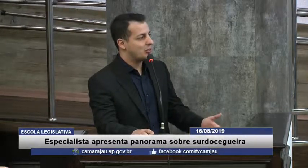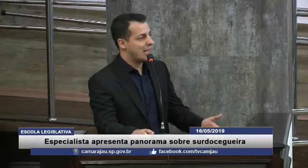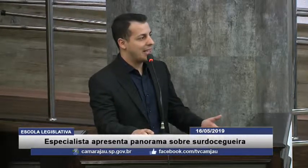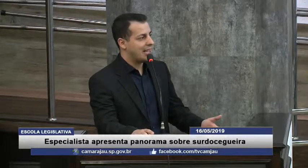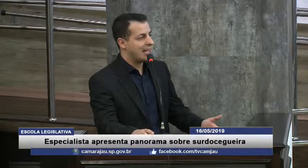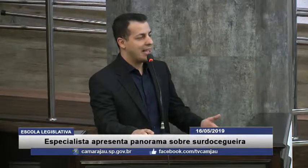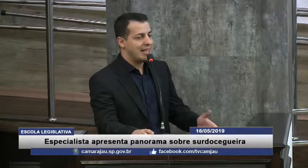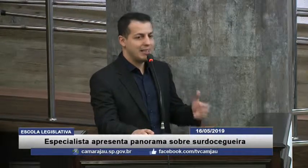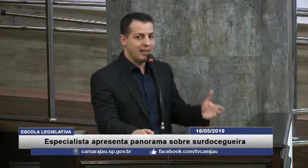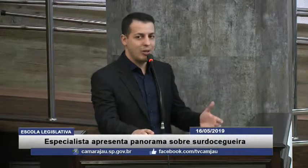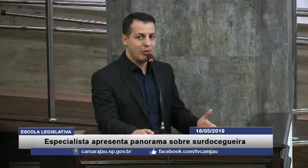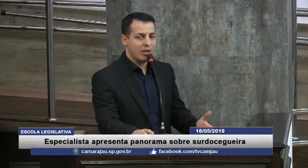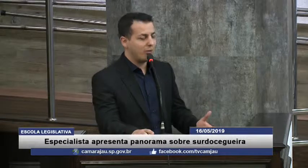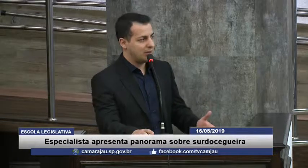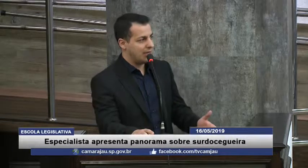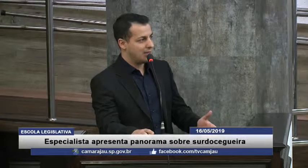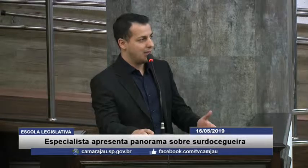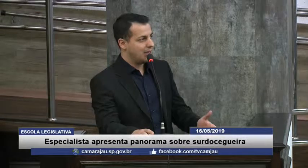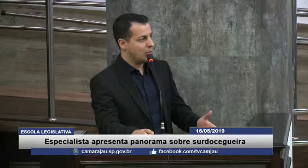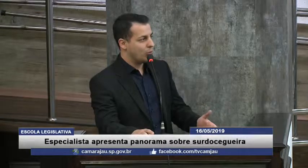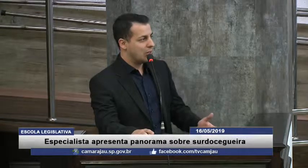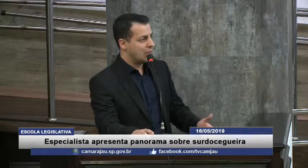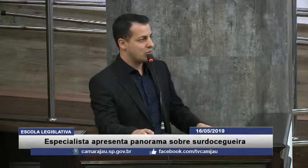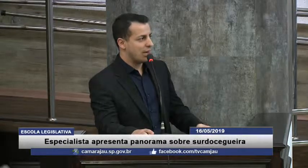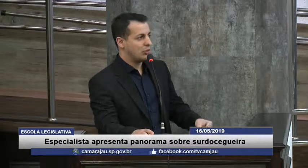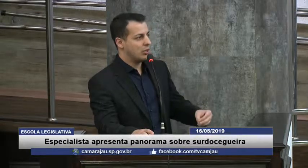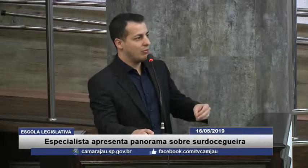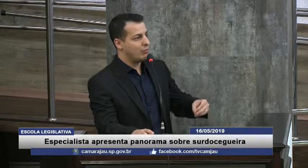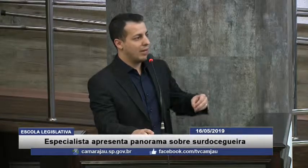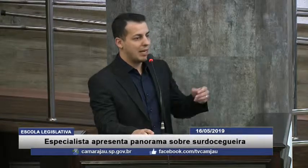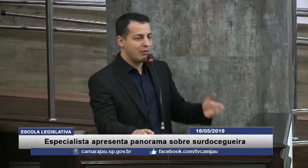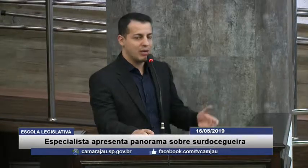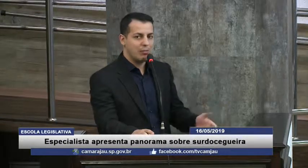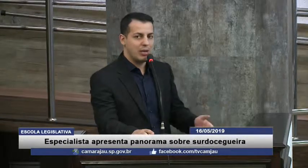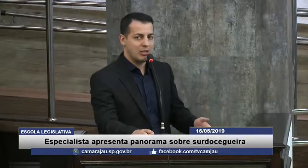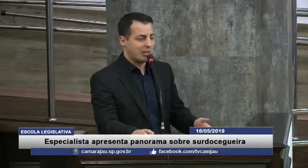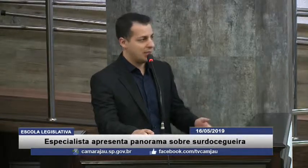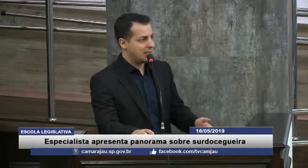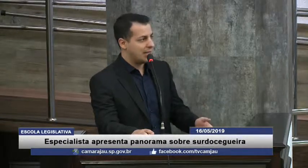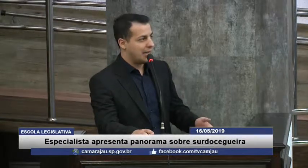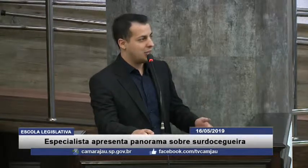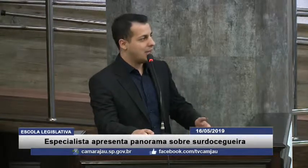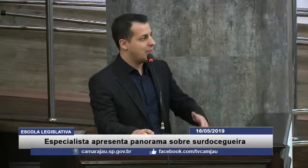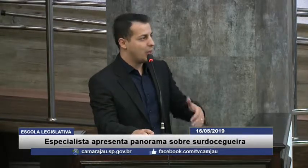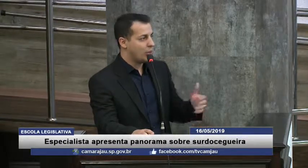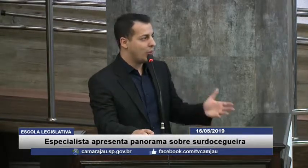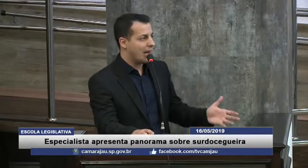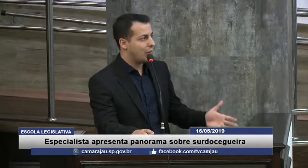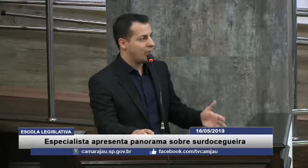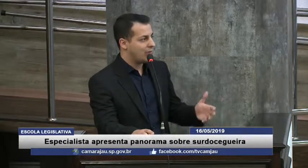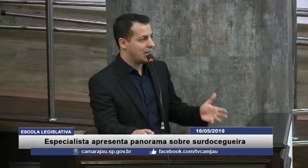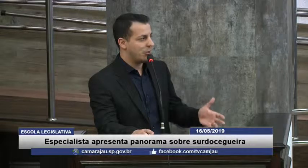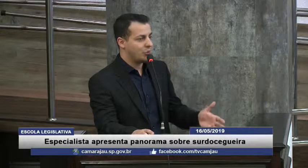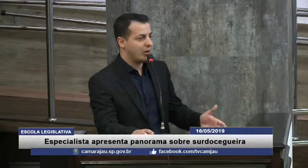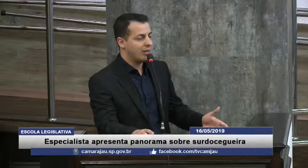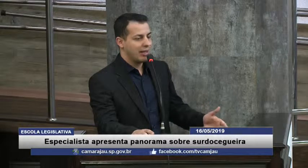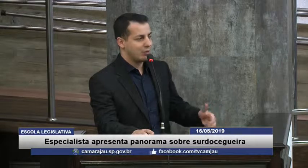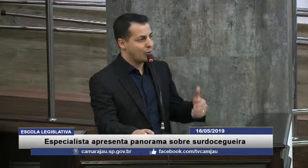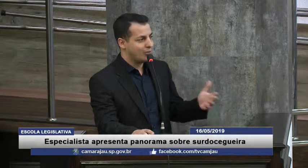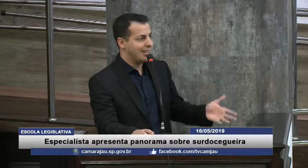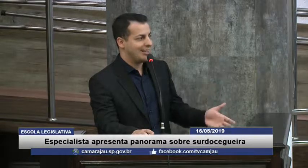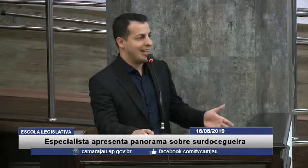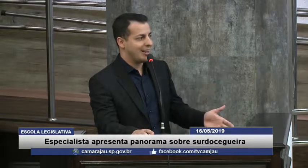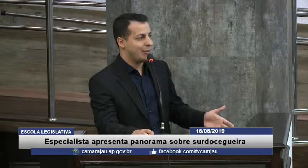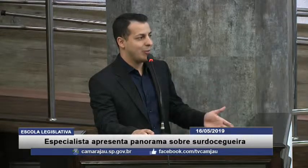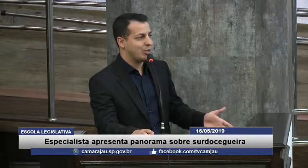vocês conseguem entender o que acontece no Poder Legislativo e na vida política da cidade, e também procurar qualquer vereador, é